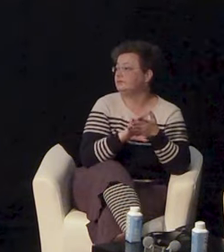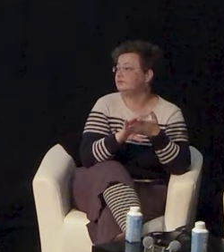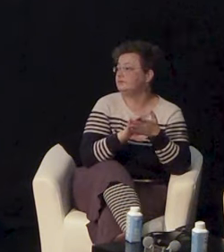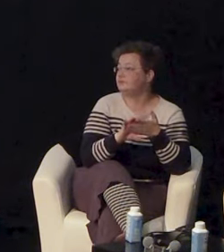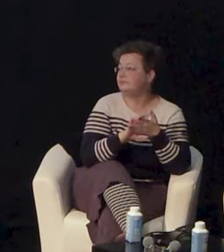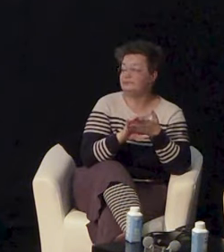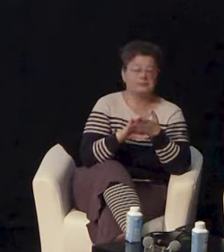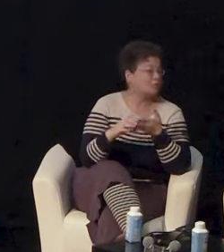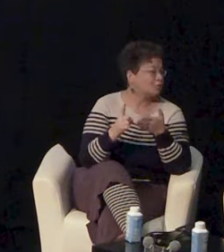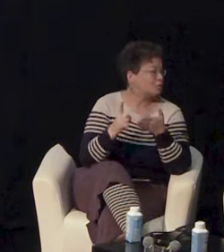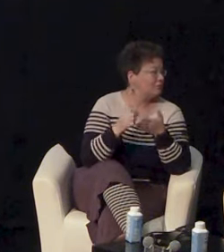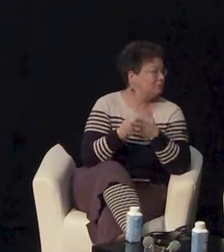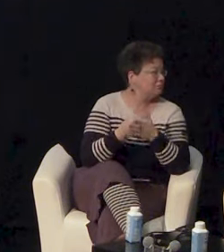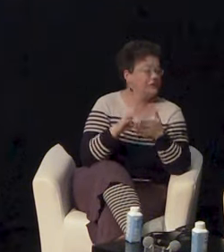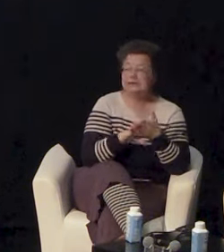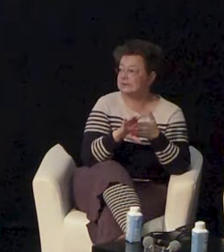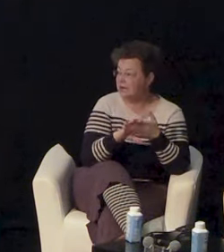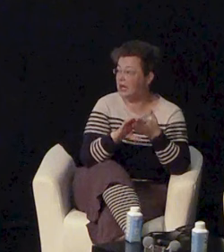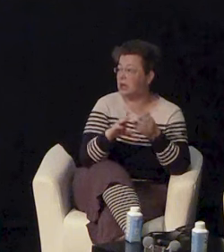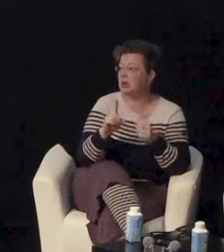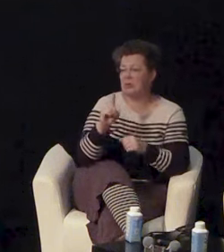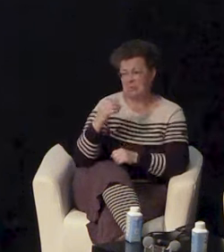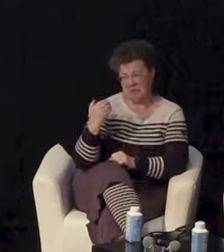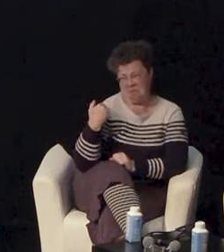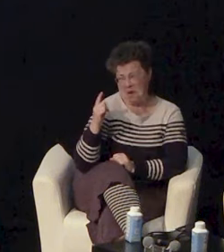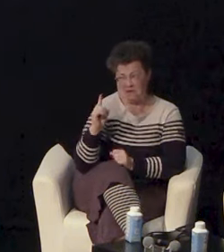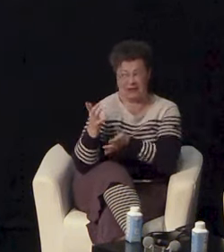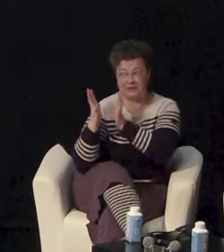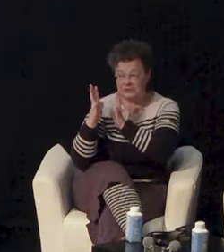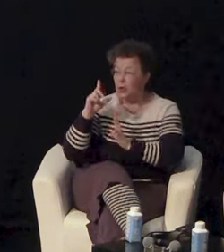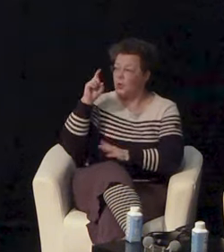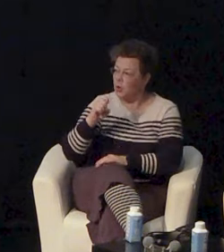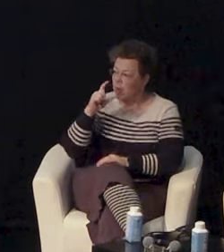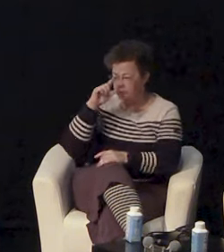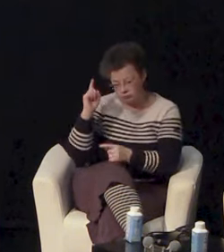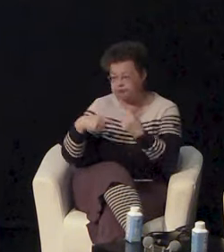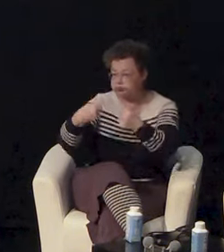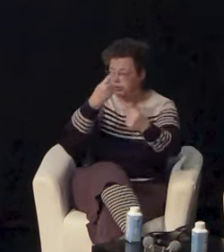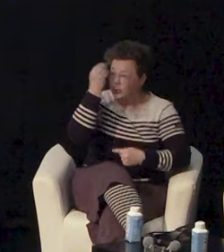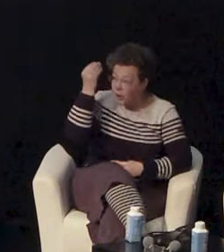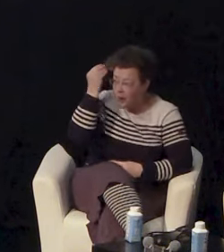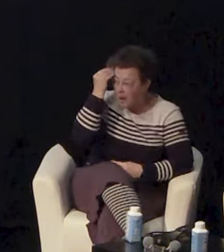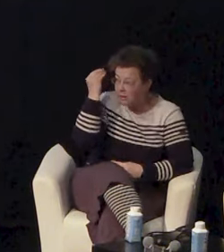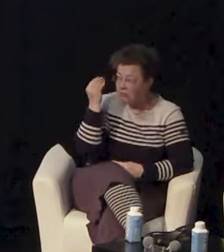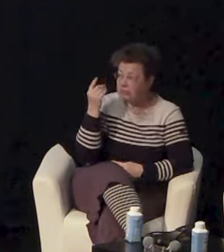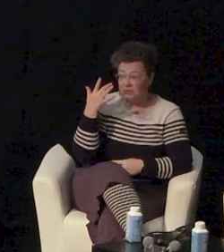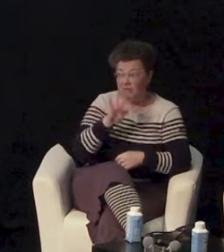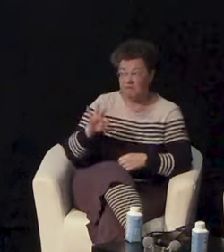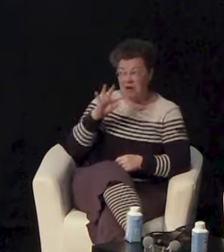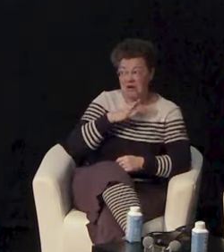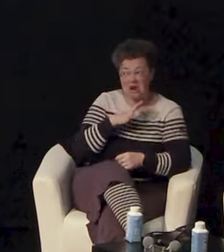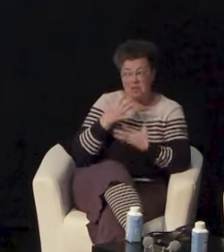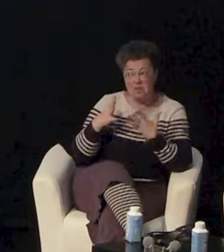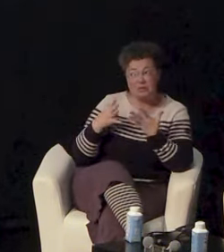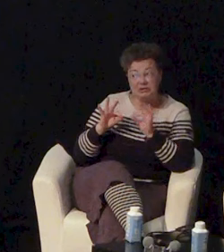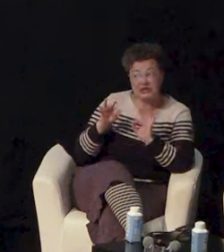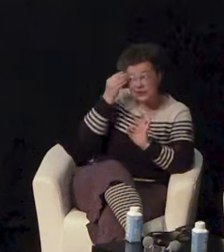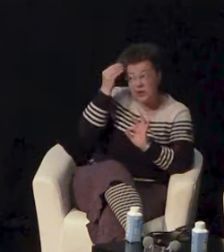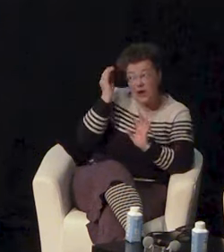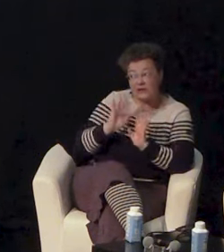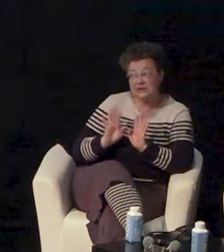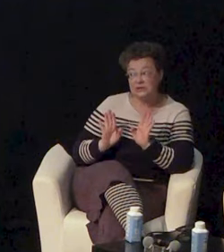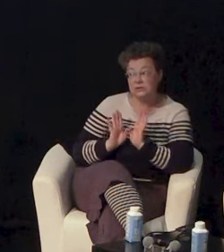fait, et en gros ne va en majorité qu'à la licence. Et il n'y a pas très longtemps, il y a une dizaine d'années, où là on a commencé à avoir